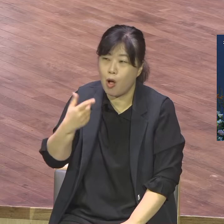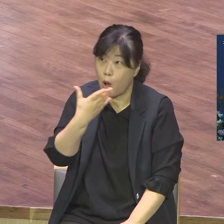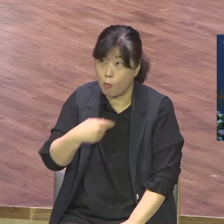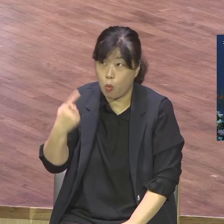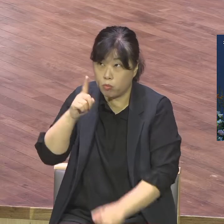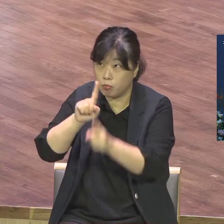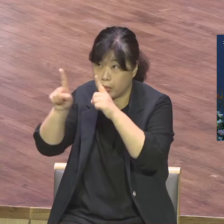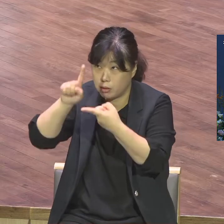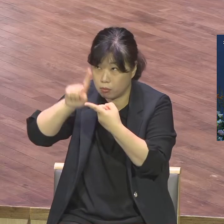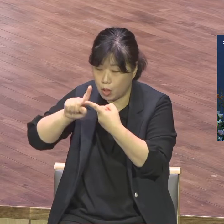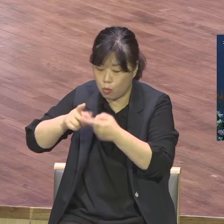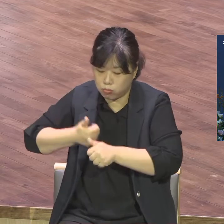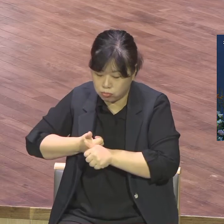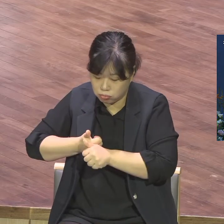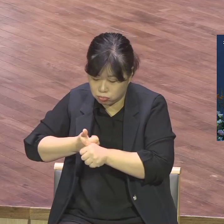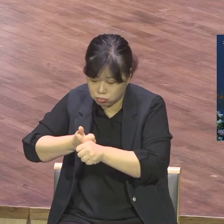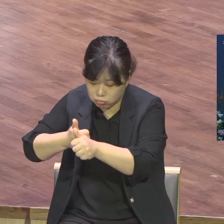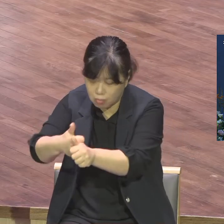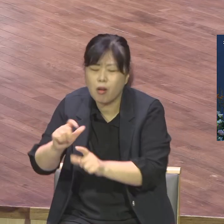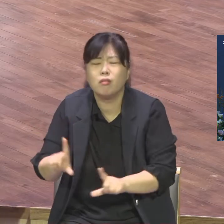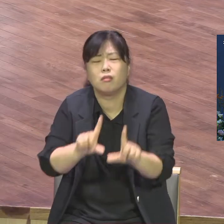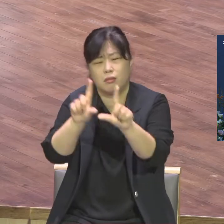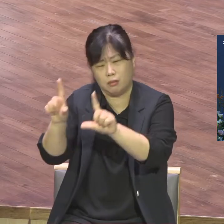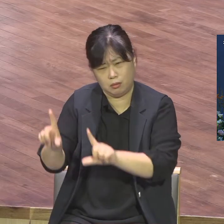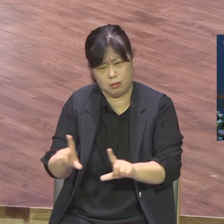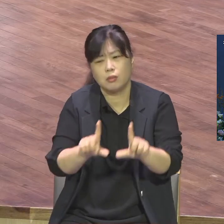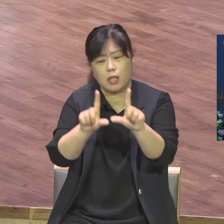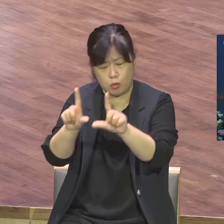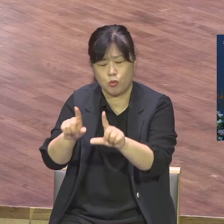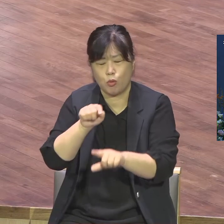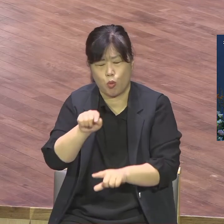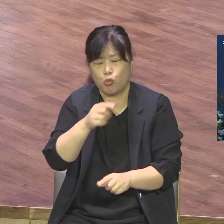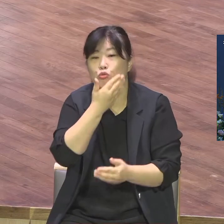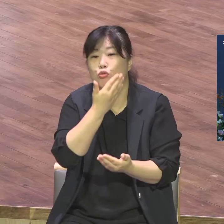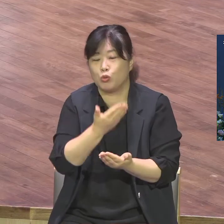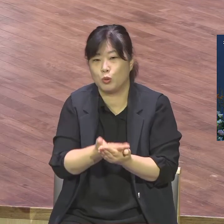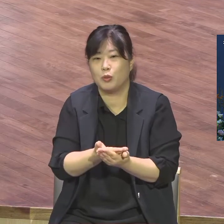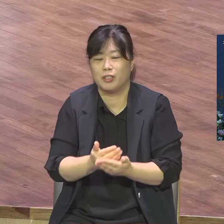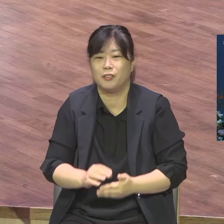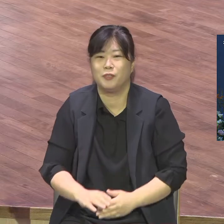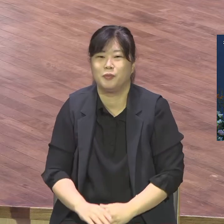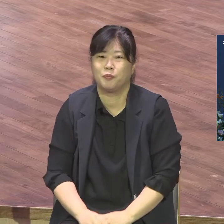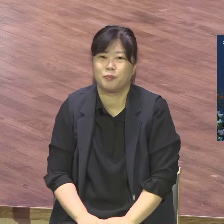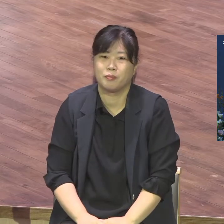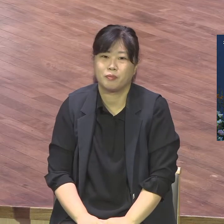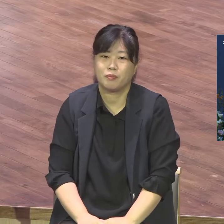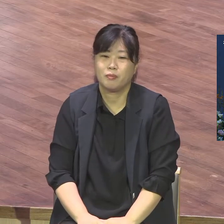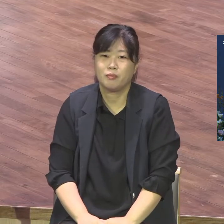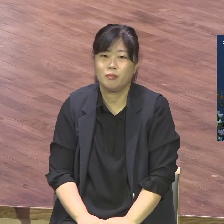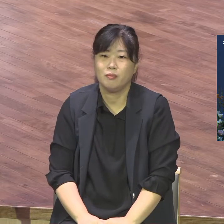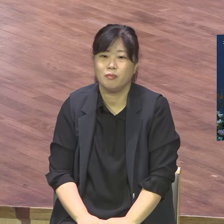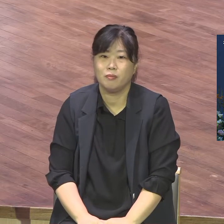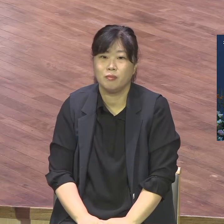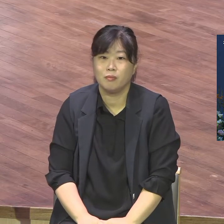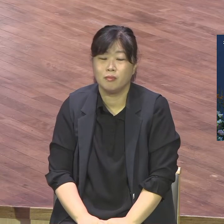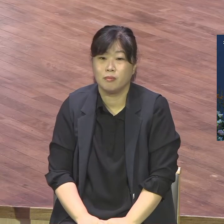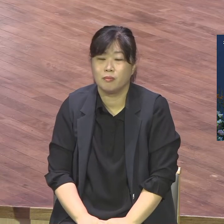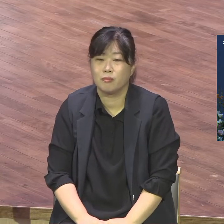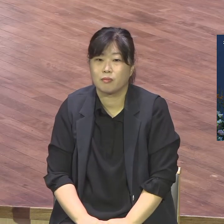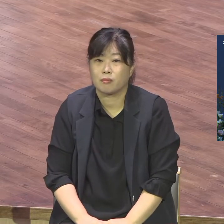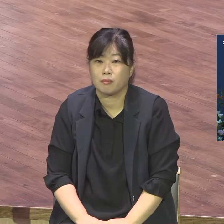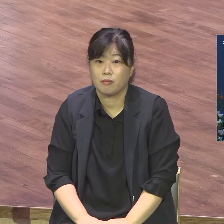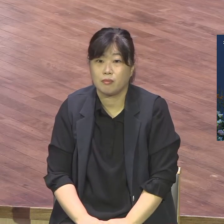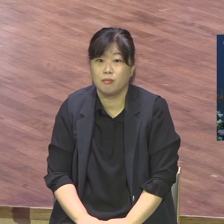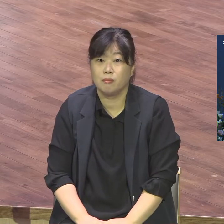복음에 이끌리는 삶을 살자라고 말씀드렸습니다. 그런데 제가 볼 때요, 대부분이